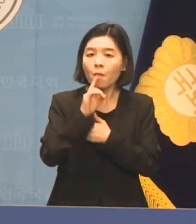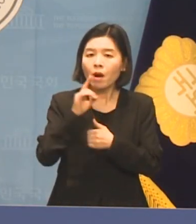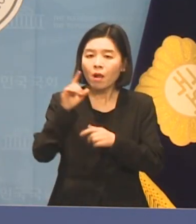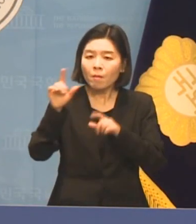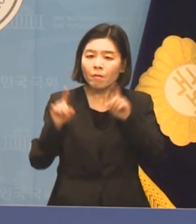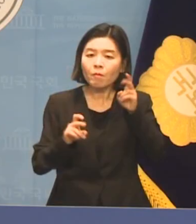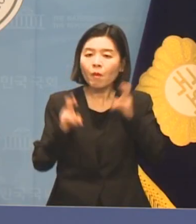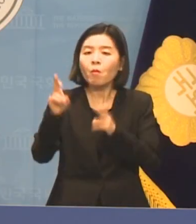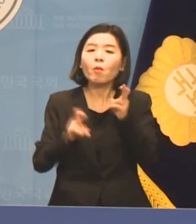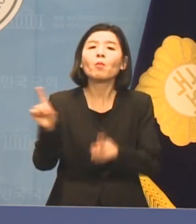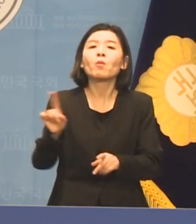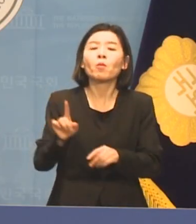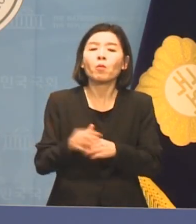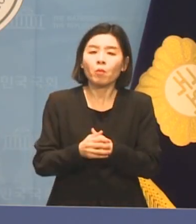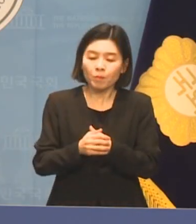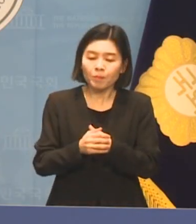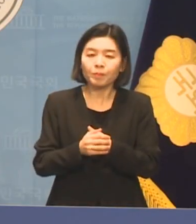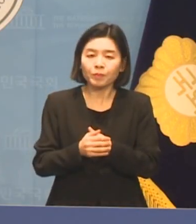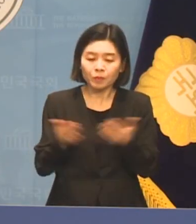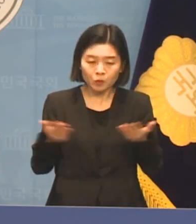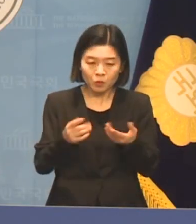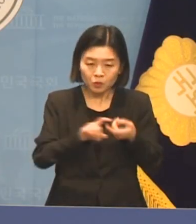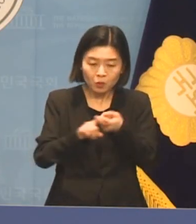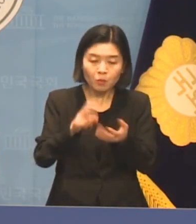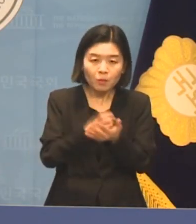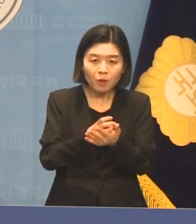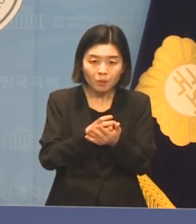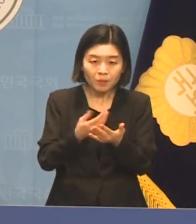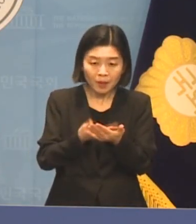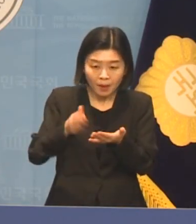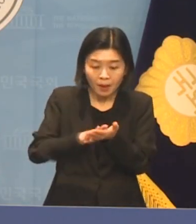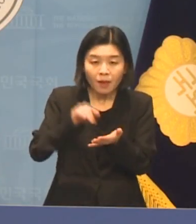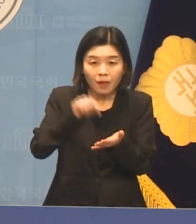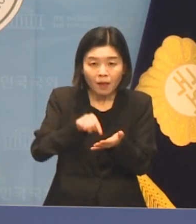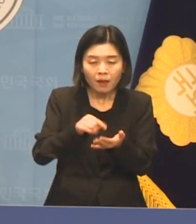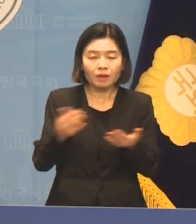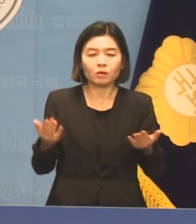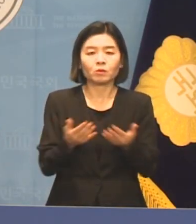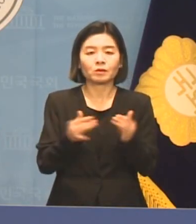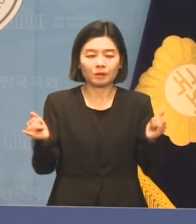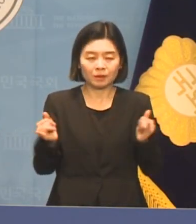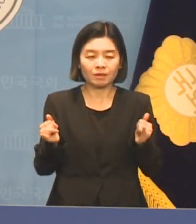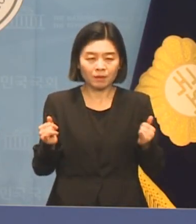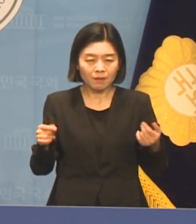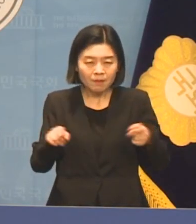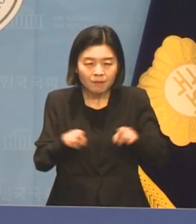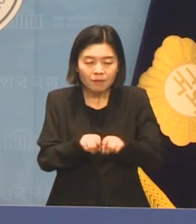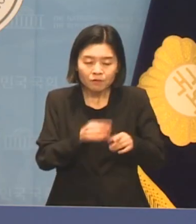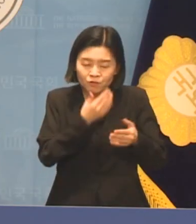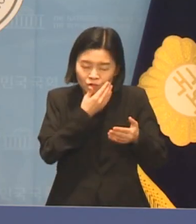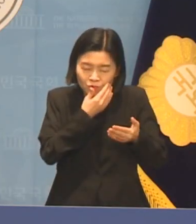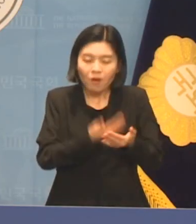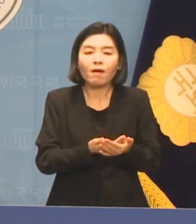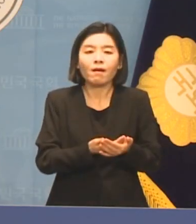노조법 2, 3조 개정은 노동자들에게 있어 그 무엇과도 바꿀 수 없는 핵심적인